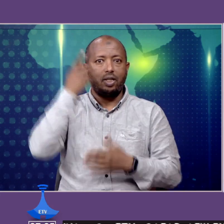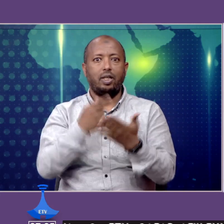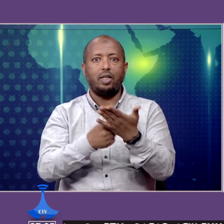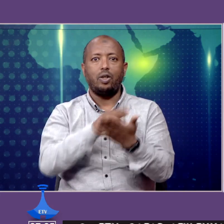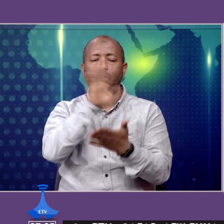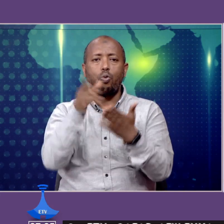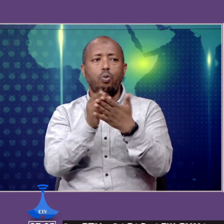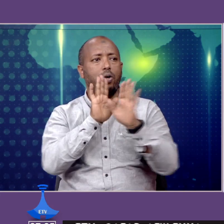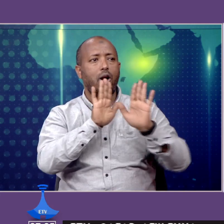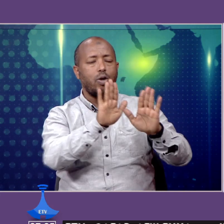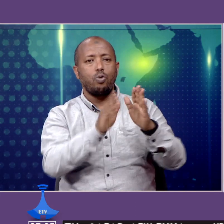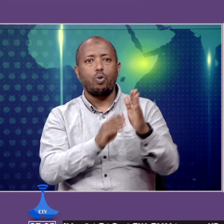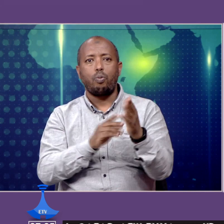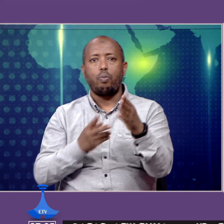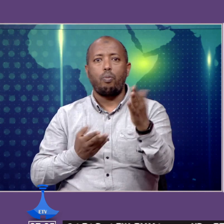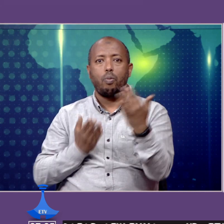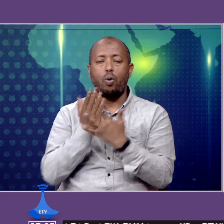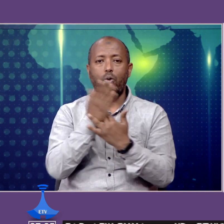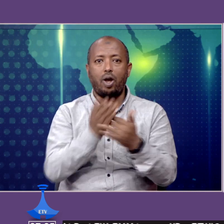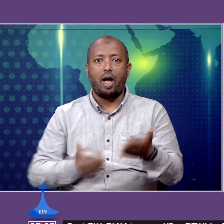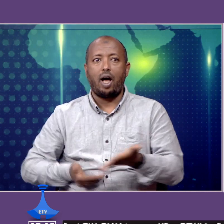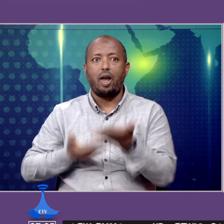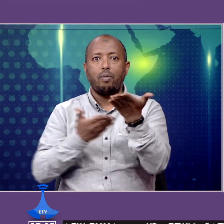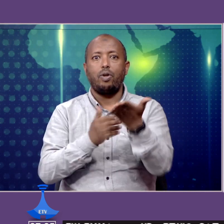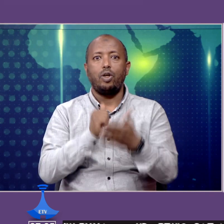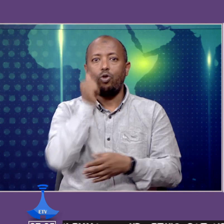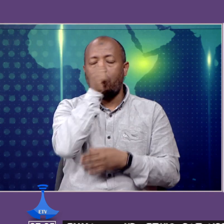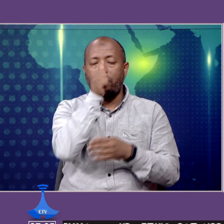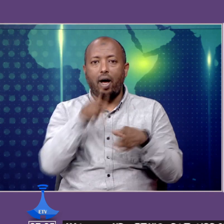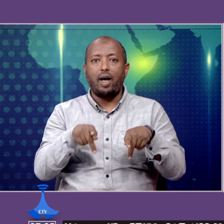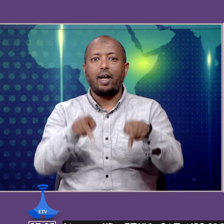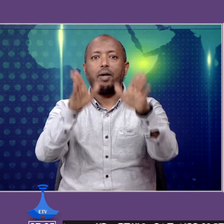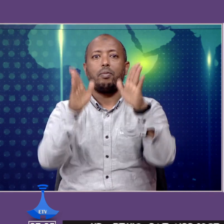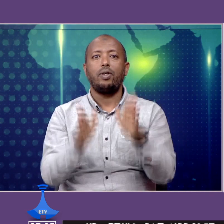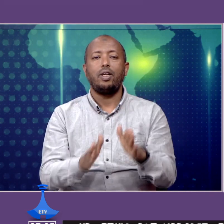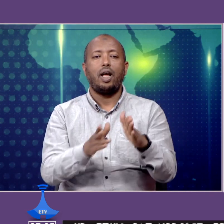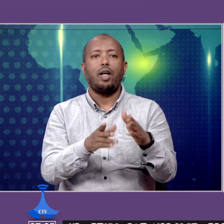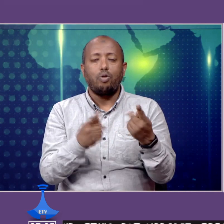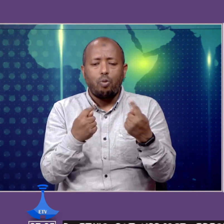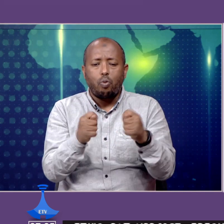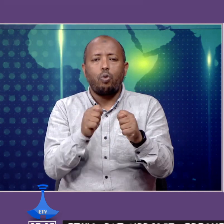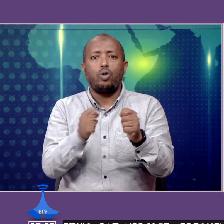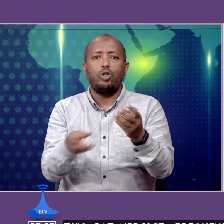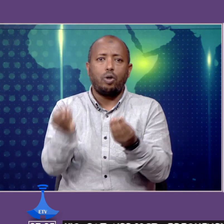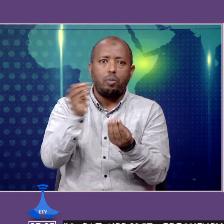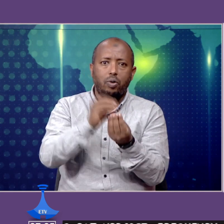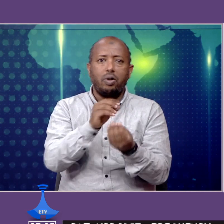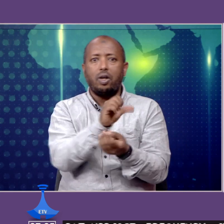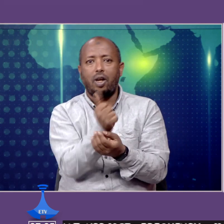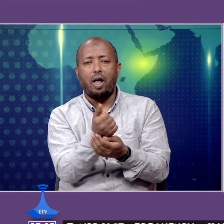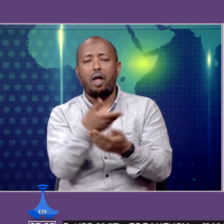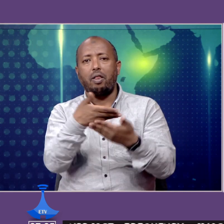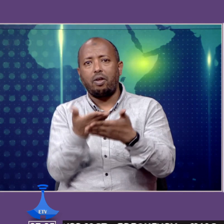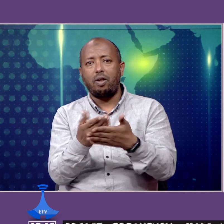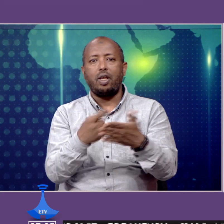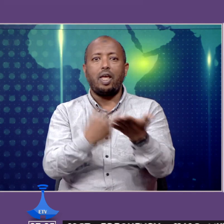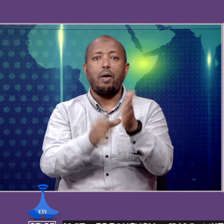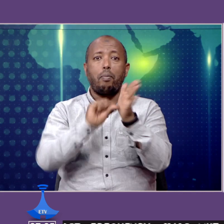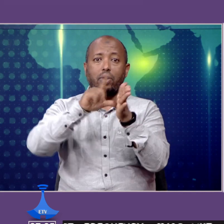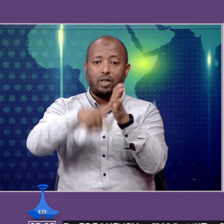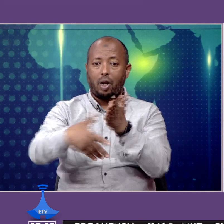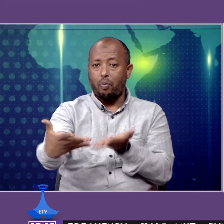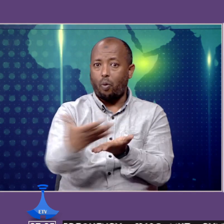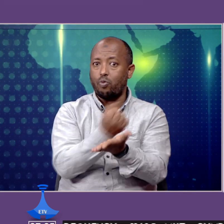ሻምፒዮንነታቸው ያቀረቡት የኢትዮጵያንም የግብርና ተሞክሮ ጨምሮ የቀረቡ ጉዳዮች እንደ ስኬት እንደ አብነት ሊወሰዱ